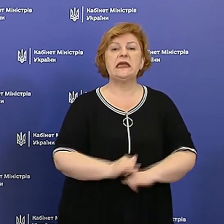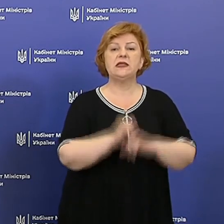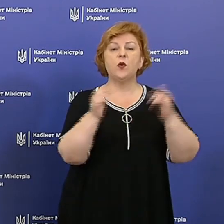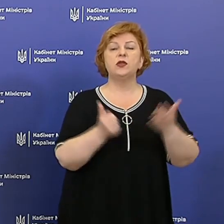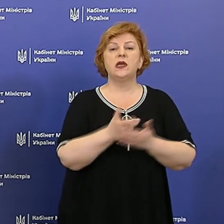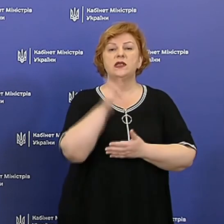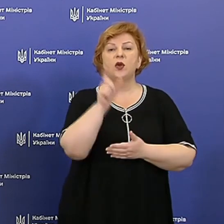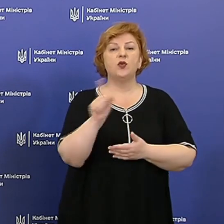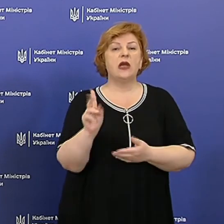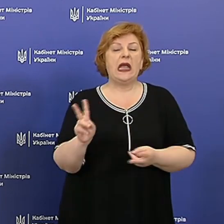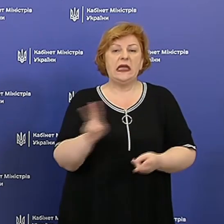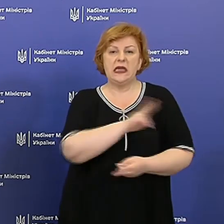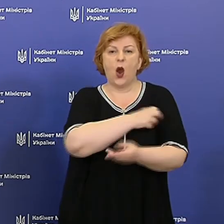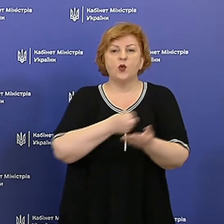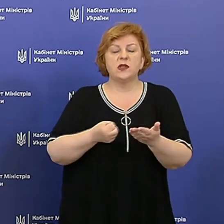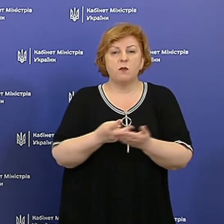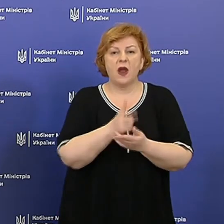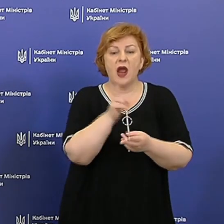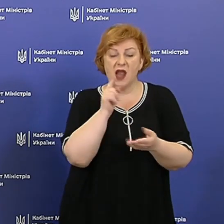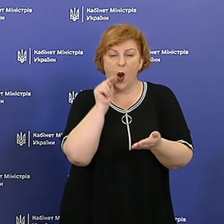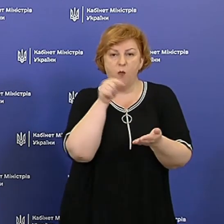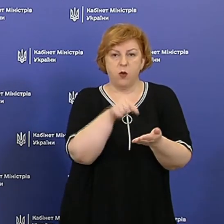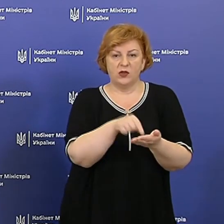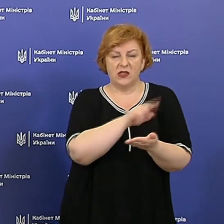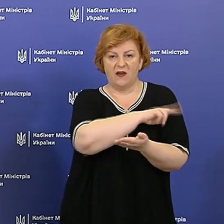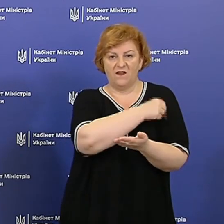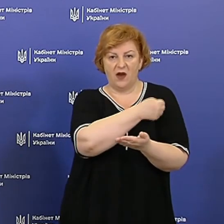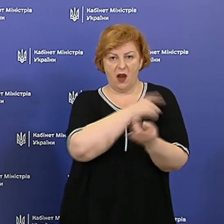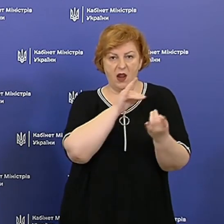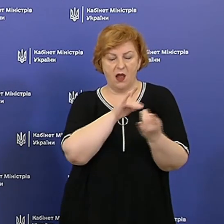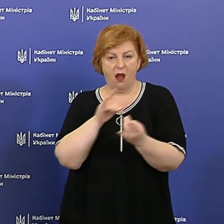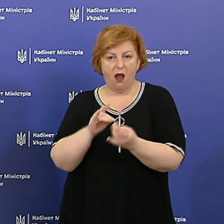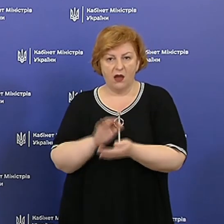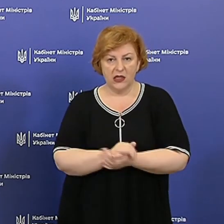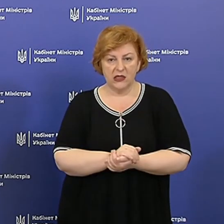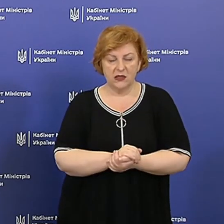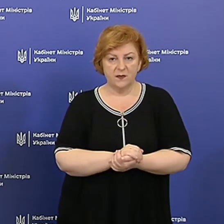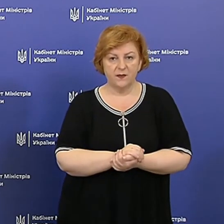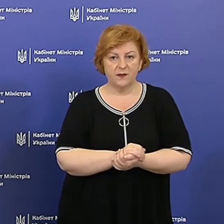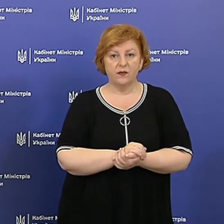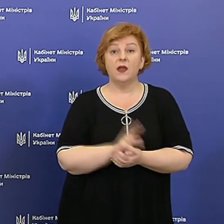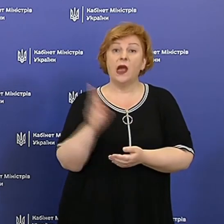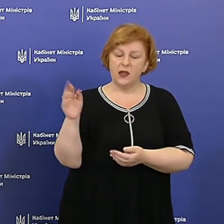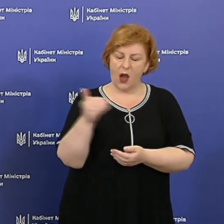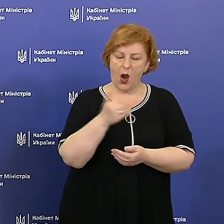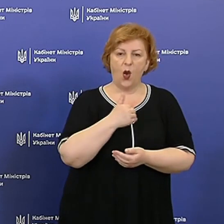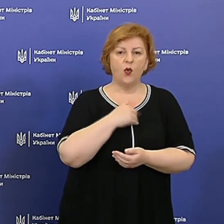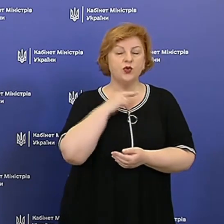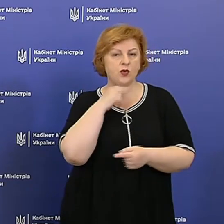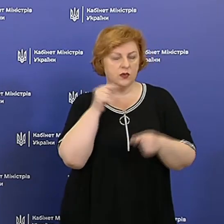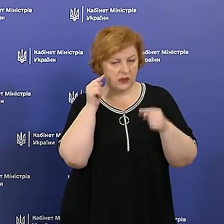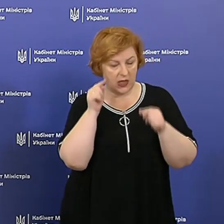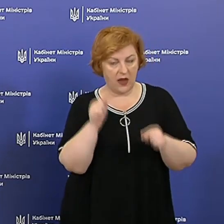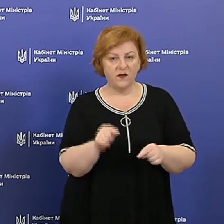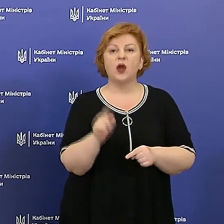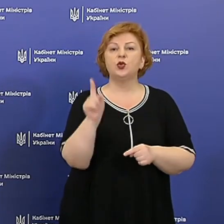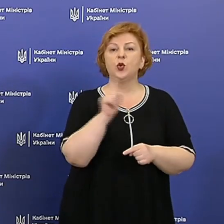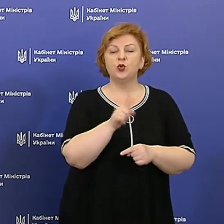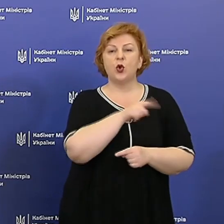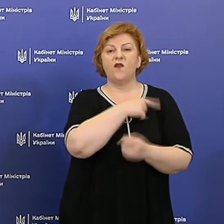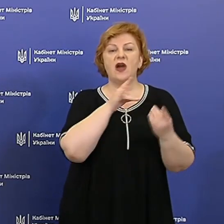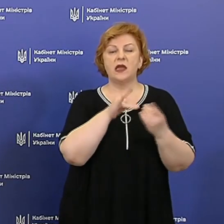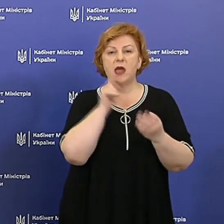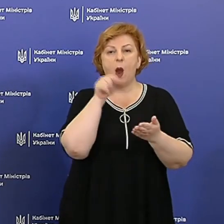людей, які госпіталізуються, які потрапляють в лікарні. І, а я хочу зауважити, що в лікарню потрапляють